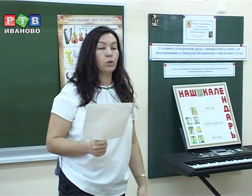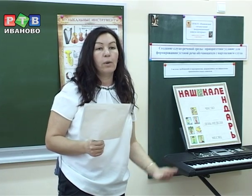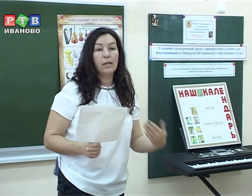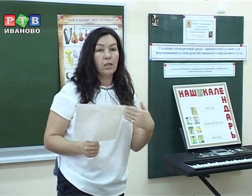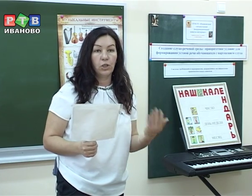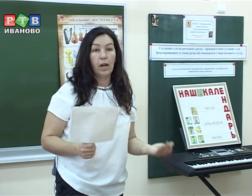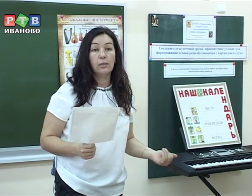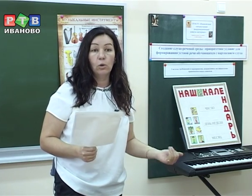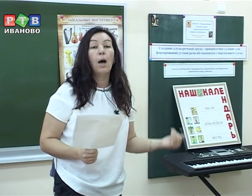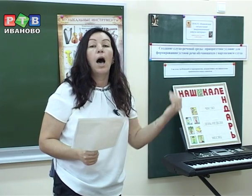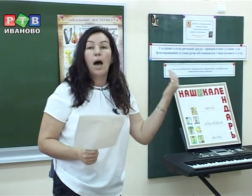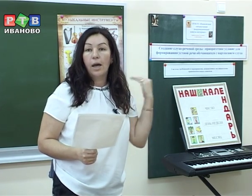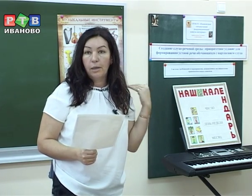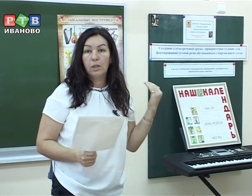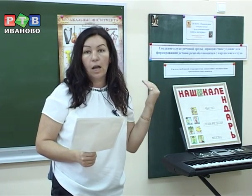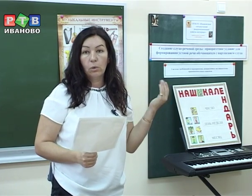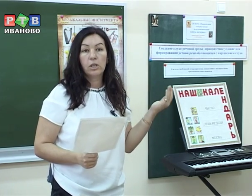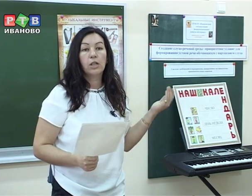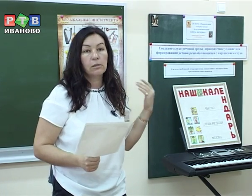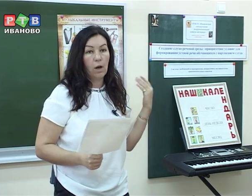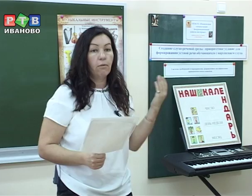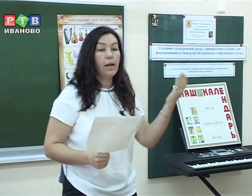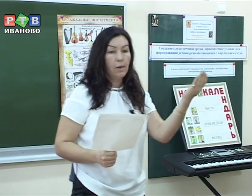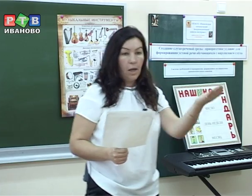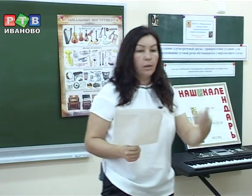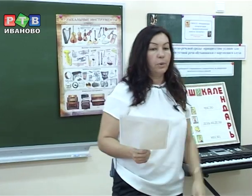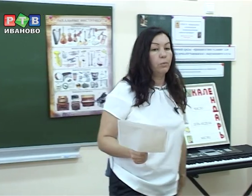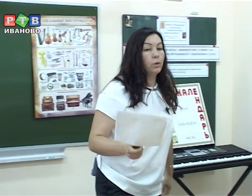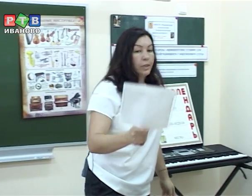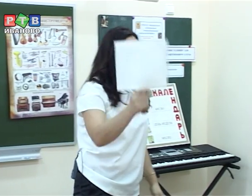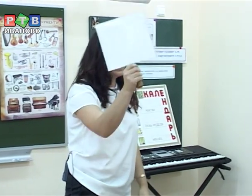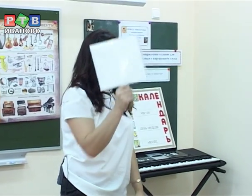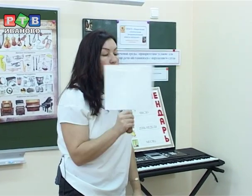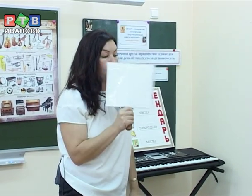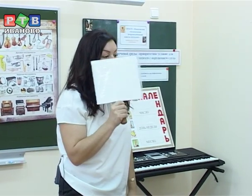чтобы они не читали с губ, а именно нагрузка шла слуховая напрямую им на ушки.